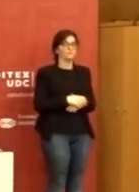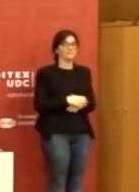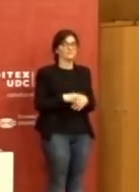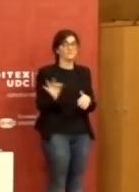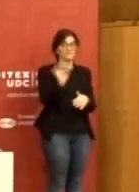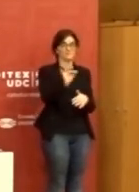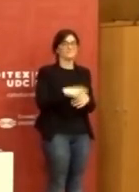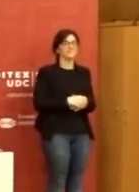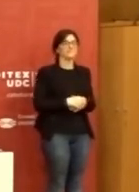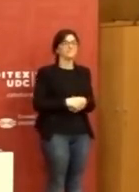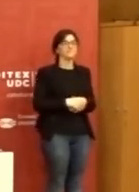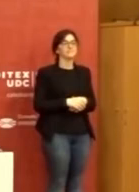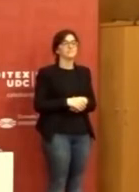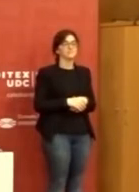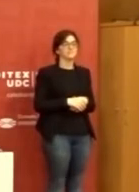Impresiona. Sí. Sí.